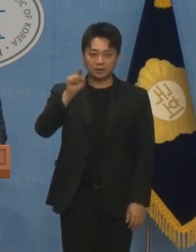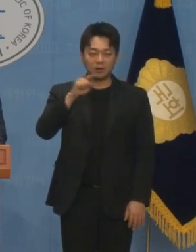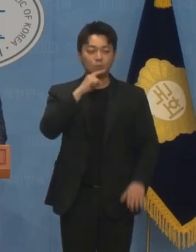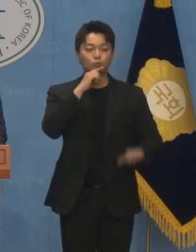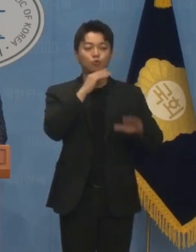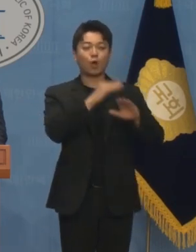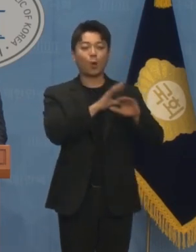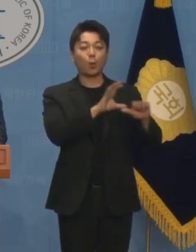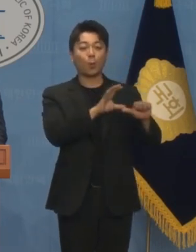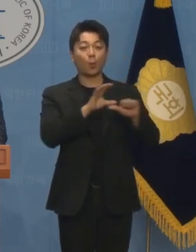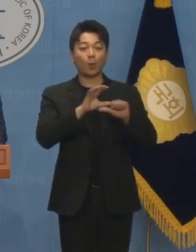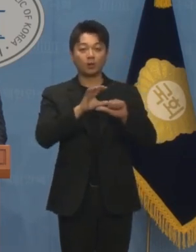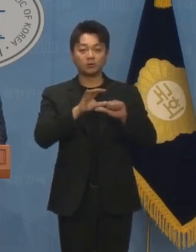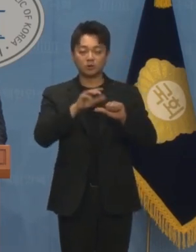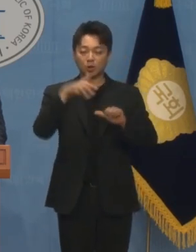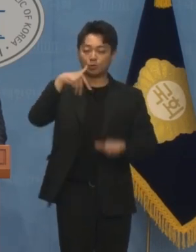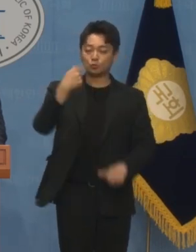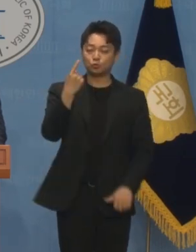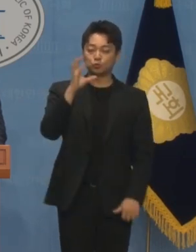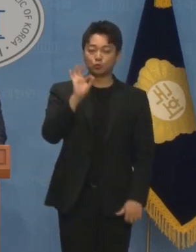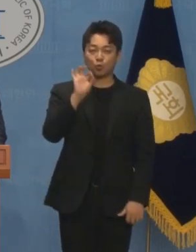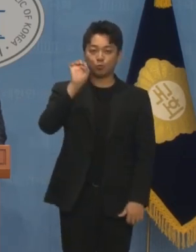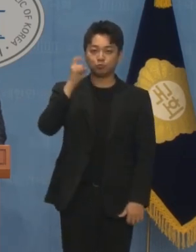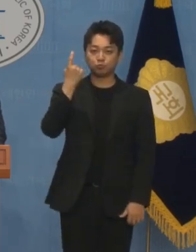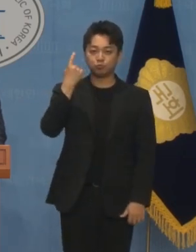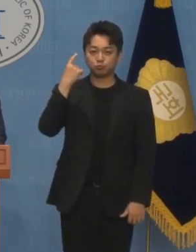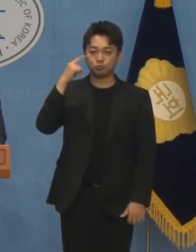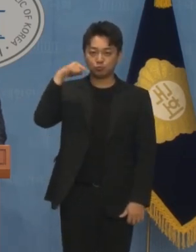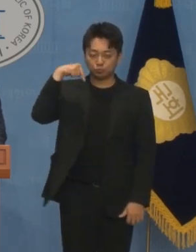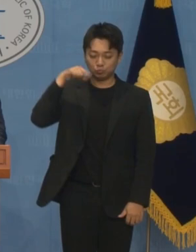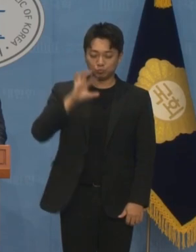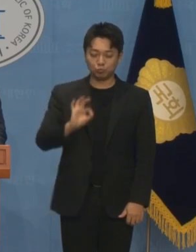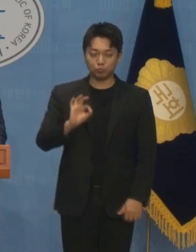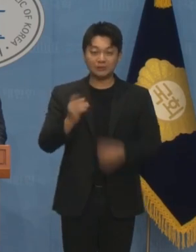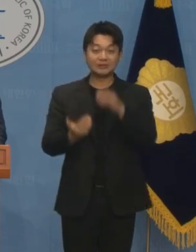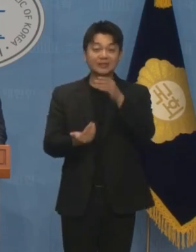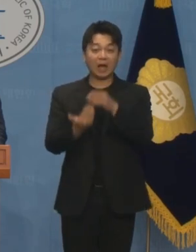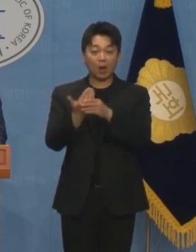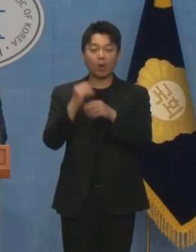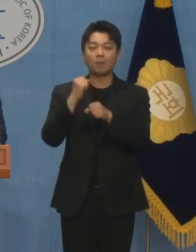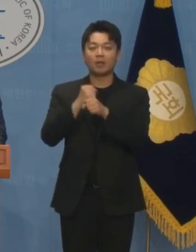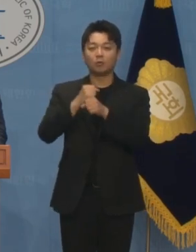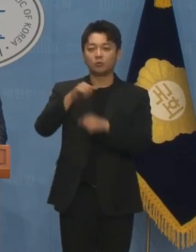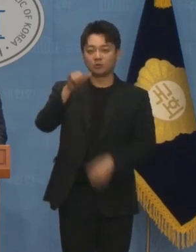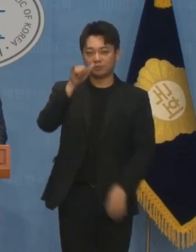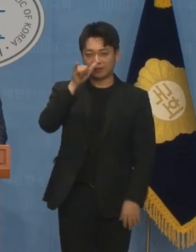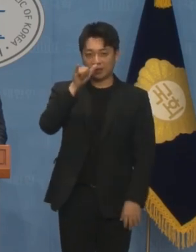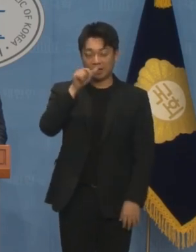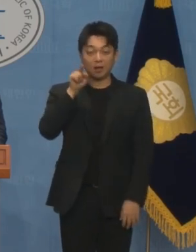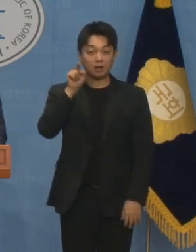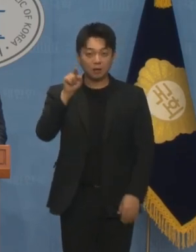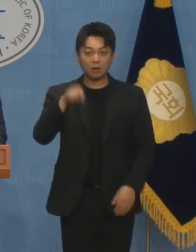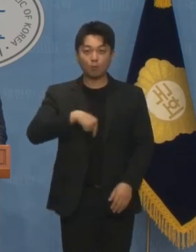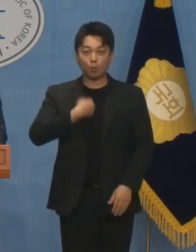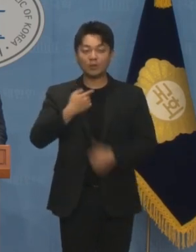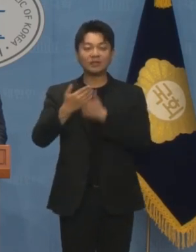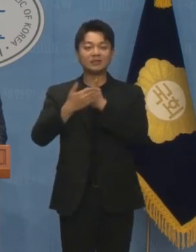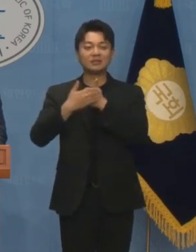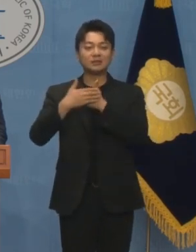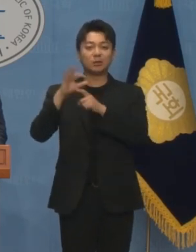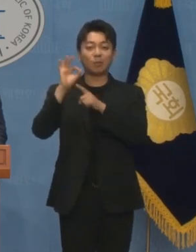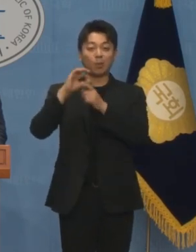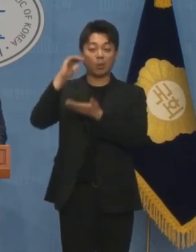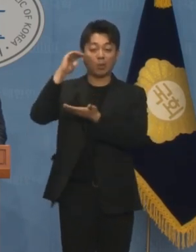있다는 국민적 의혹이 일고 있습니다. 지지율 저하와 해병대원 김건희 특검법